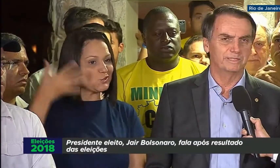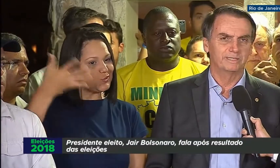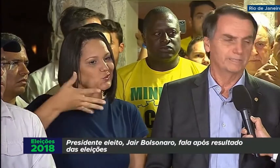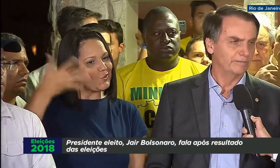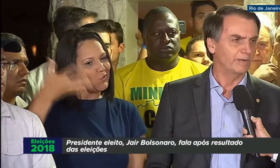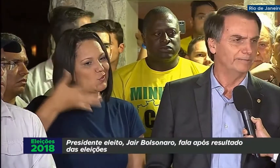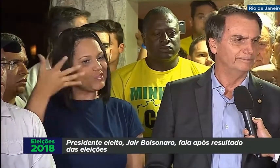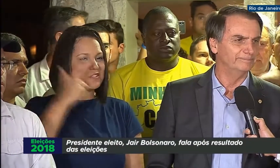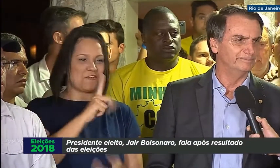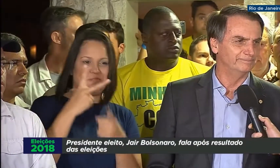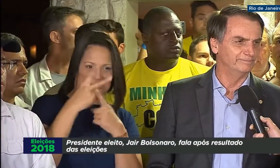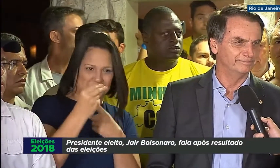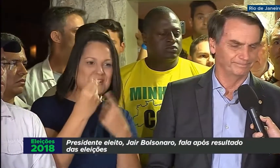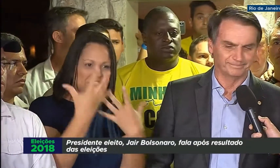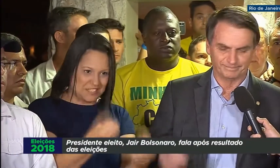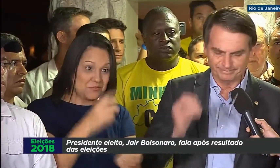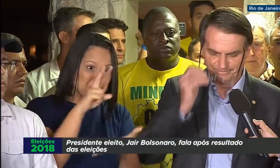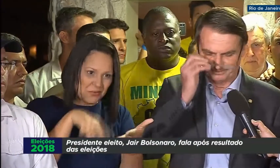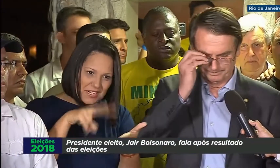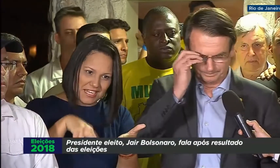discurso da vitória.